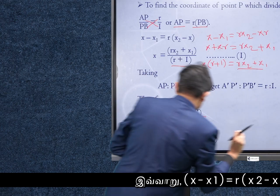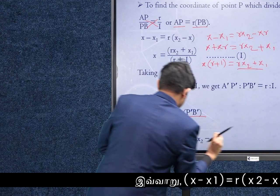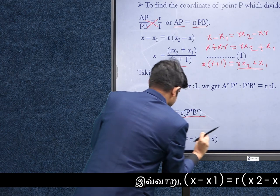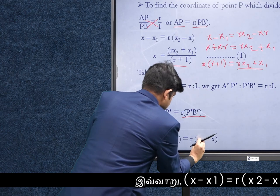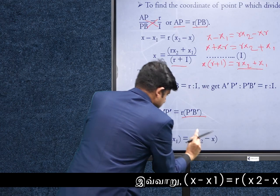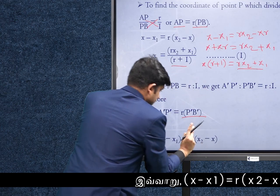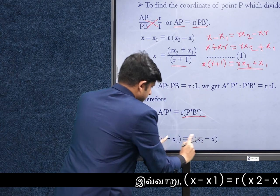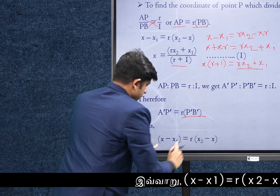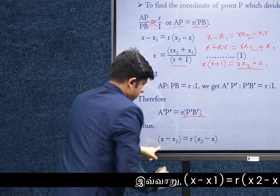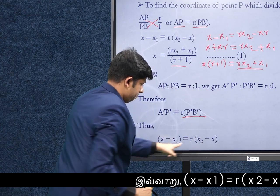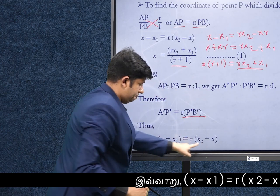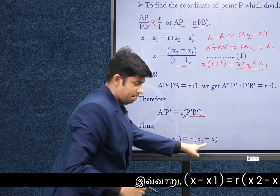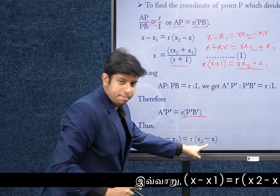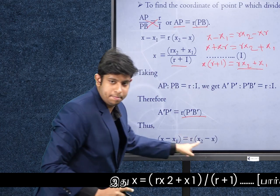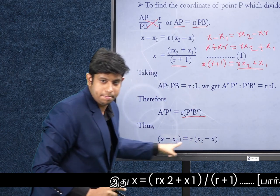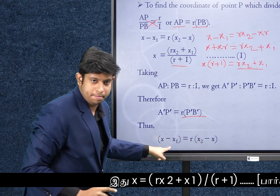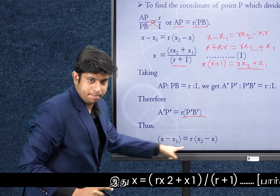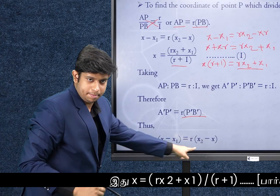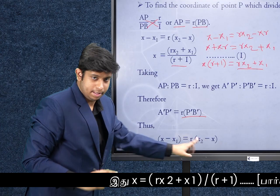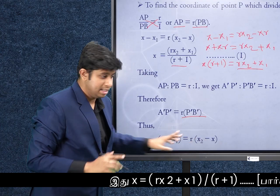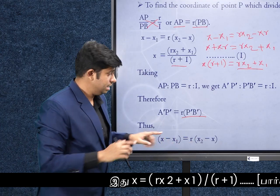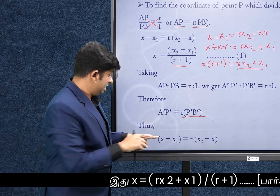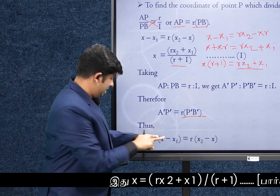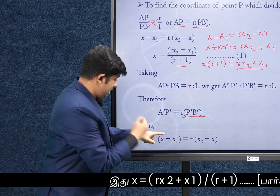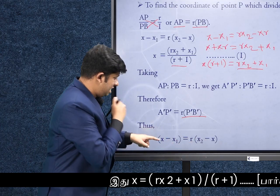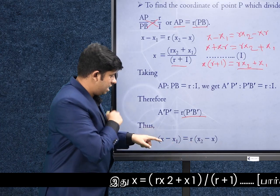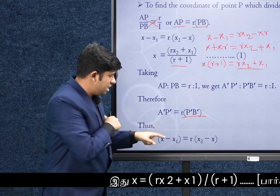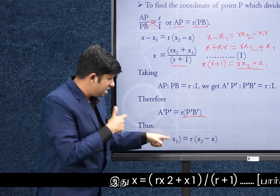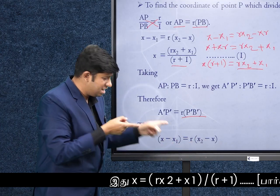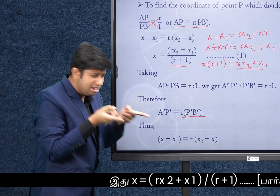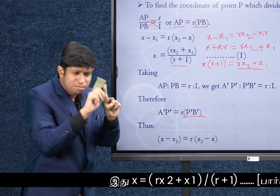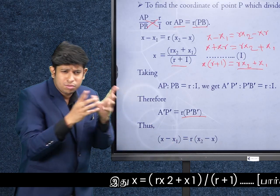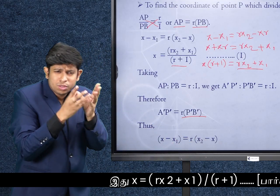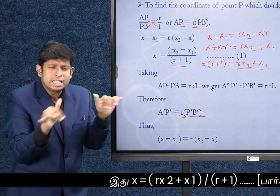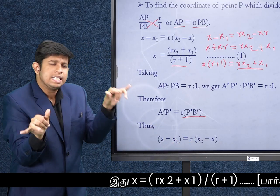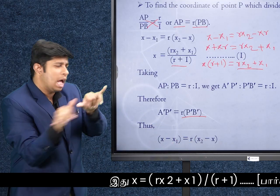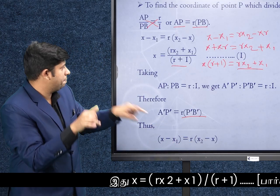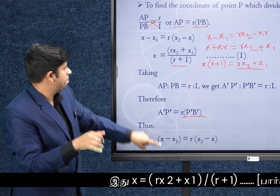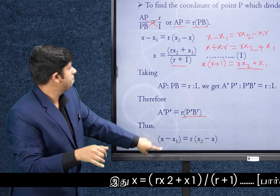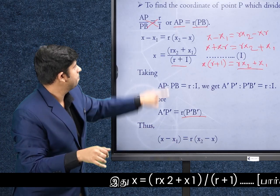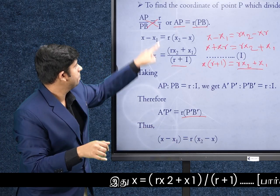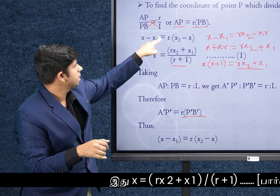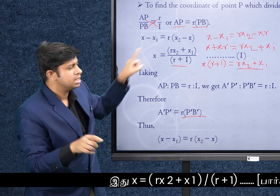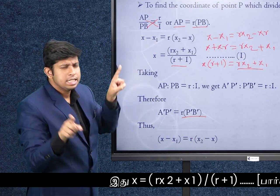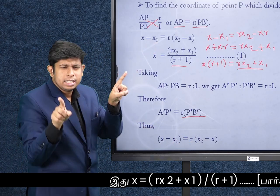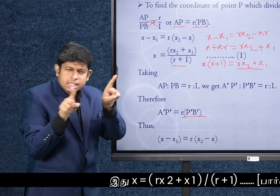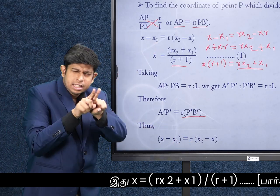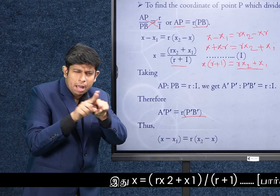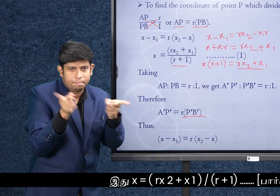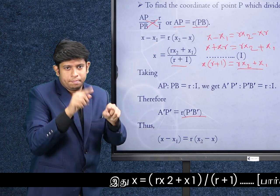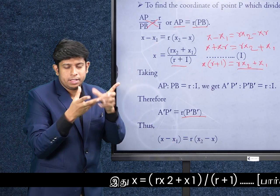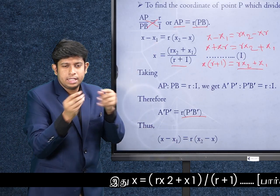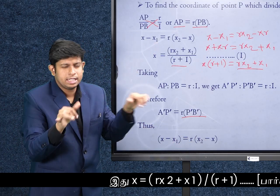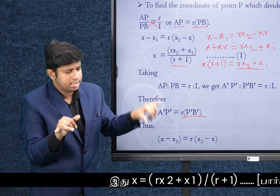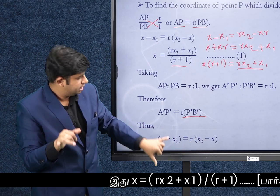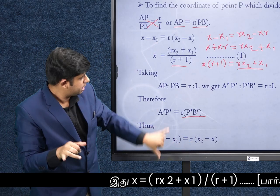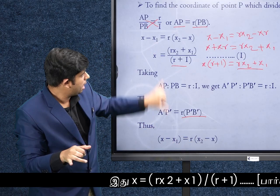இது எக்ஸ் ஈடு அடைப்புக்குறிக்குள் ஆர் எக்ஸ் கீழ் இலக்க 2 கூட்டல் எக்ஸ் கீழ் இலக்க